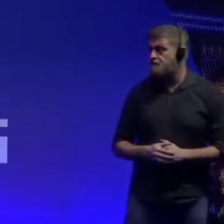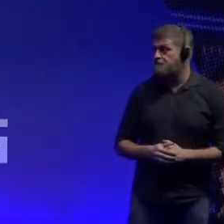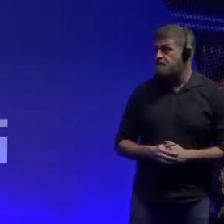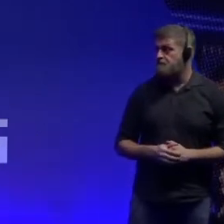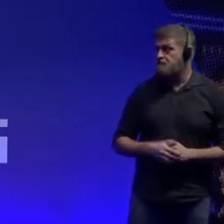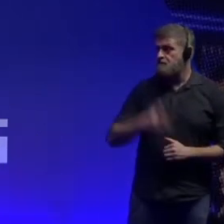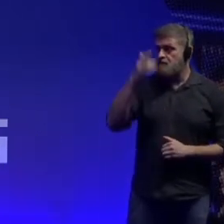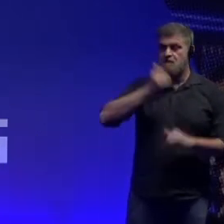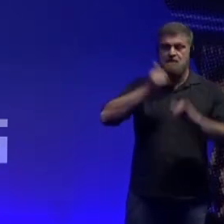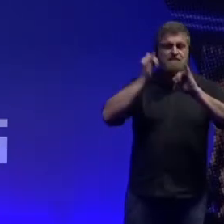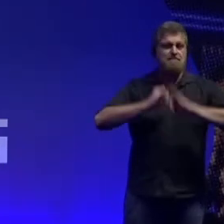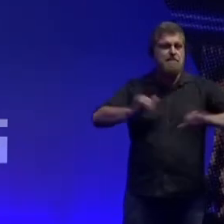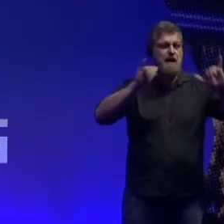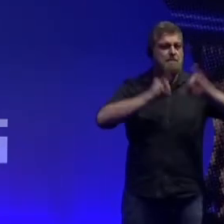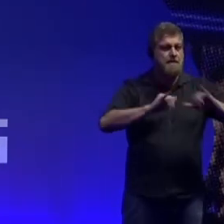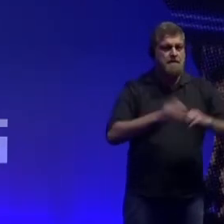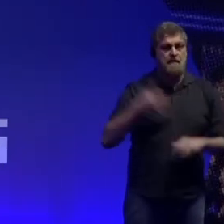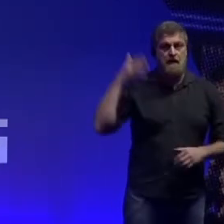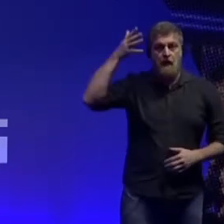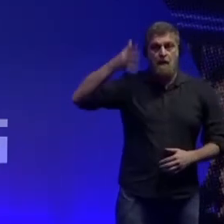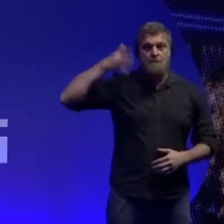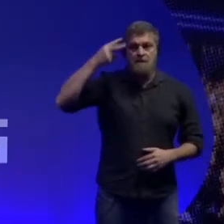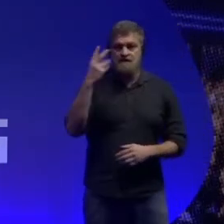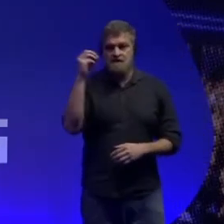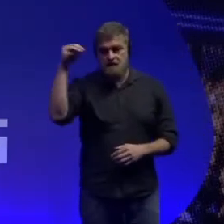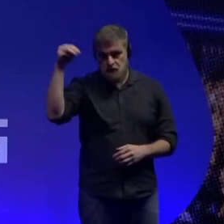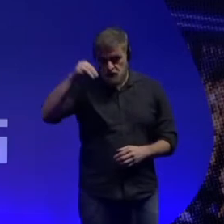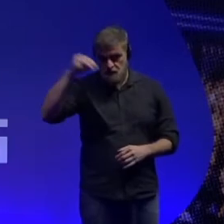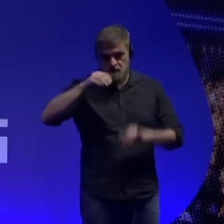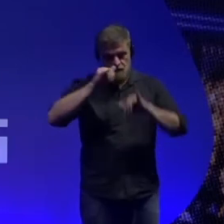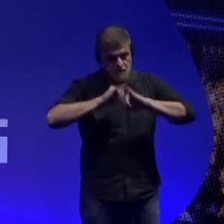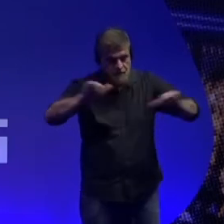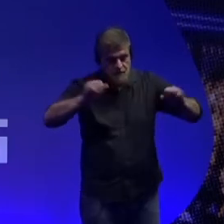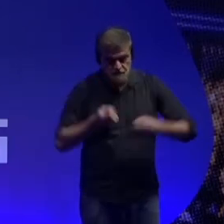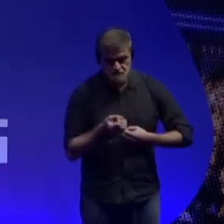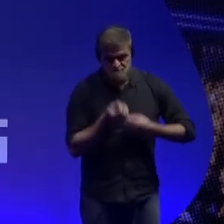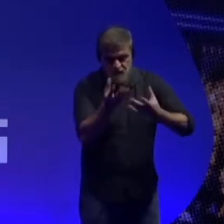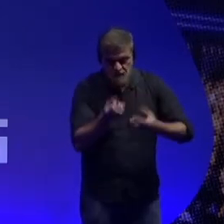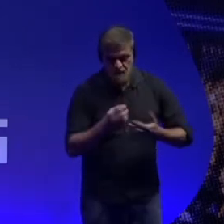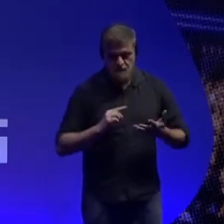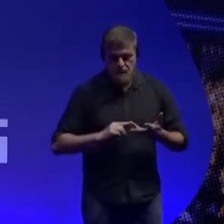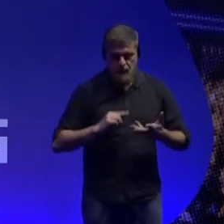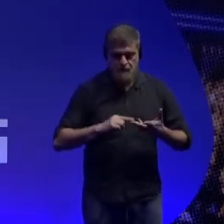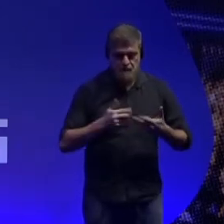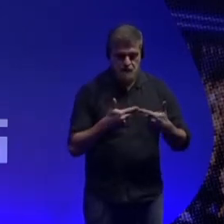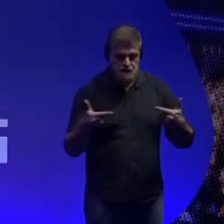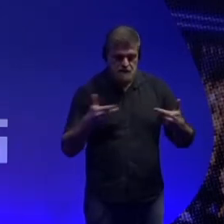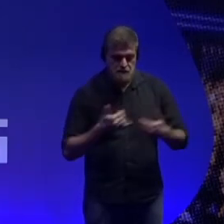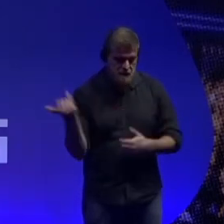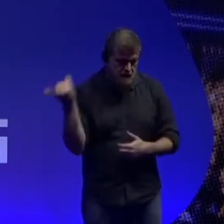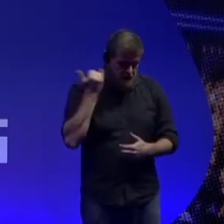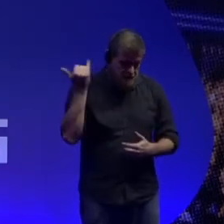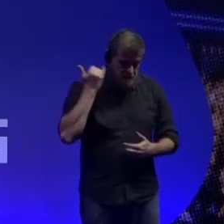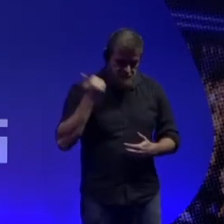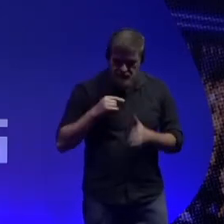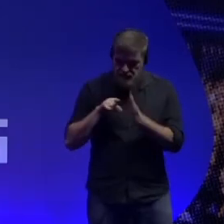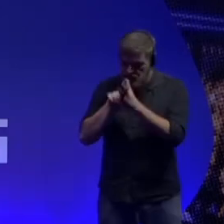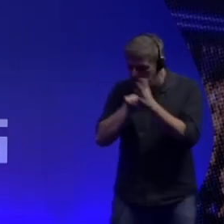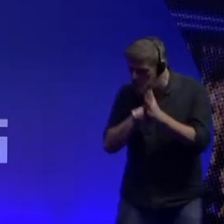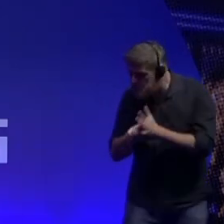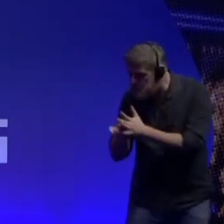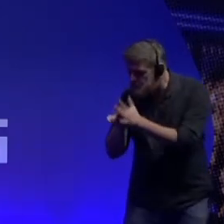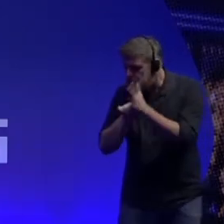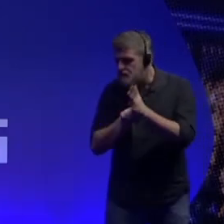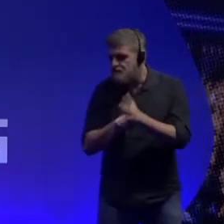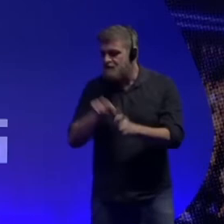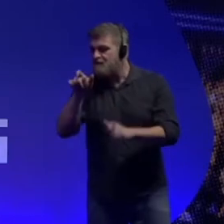eu poderia ficar mais uma palestra aqui de 20 minutos com vocês, falando de todas as coisas que eu escuto, que eu mapeei e que eu vejo